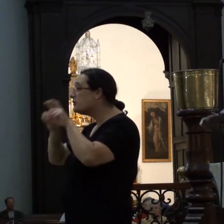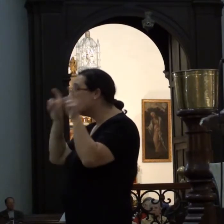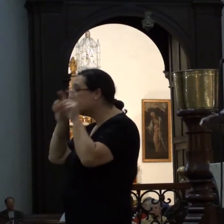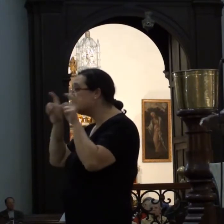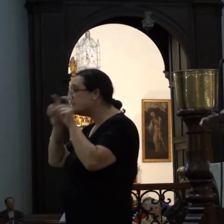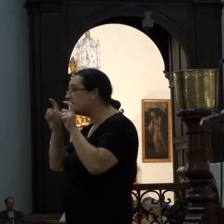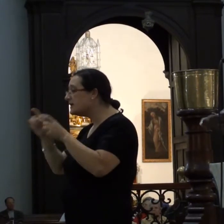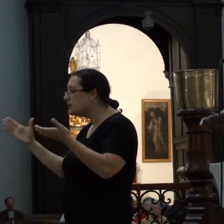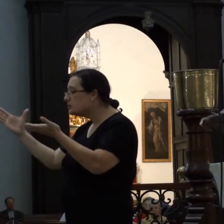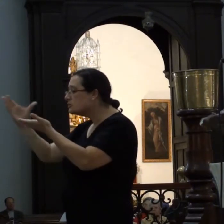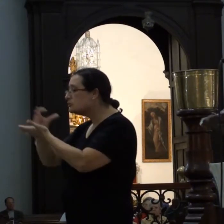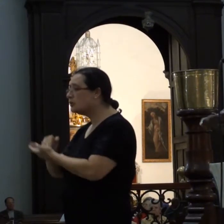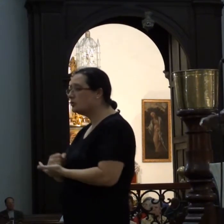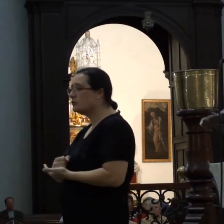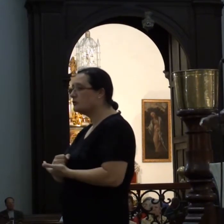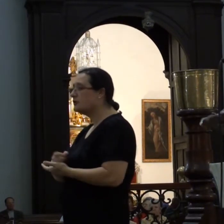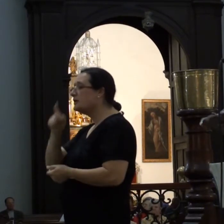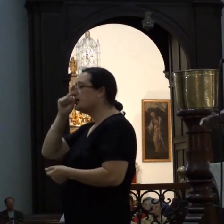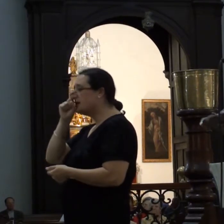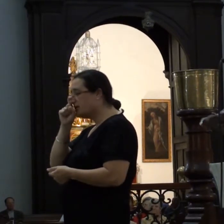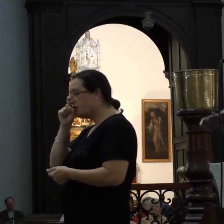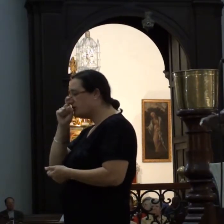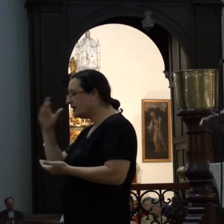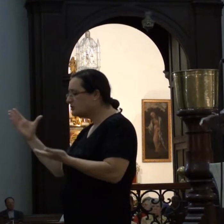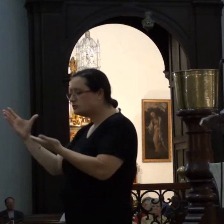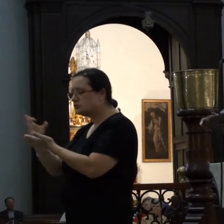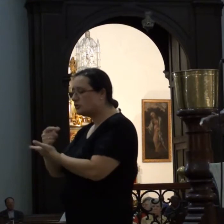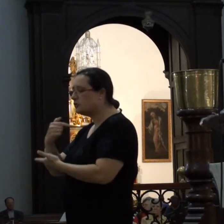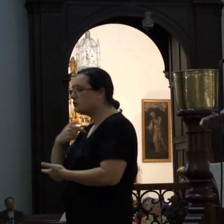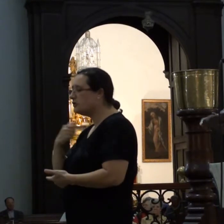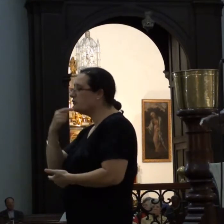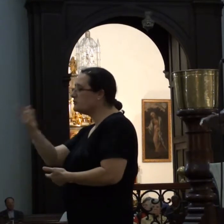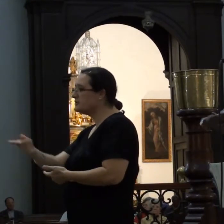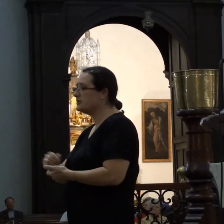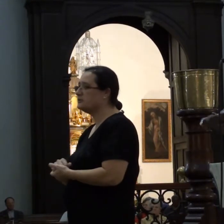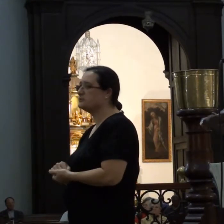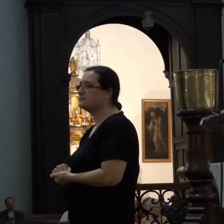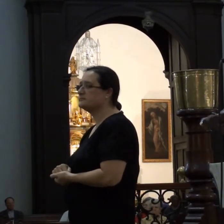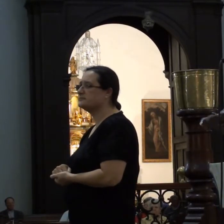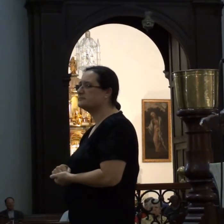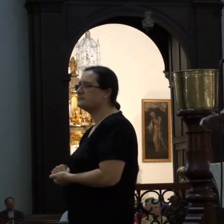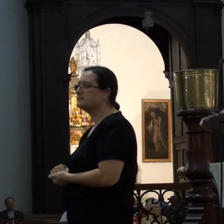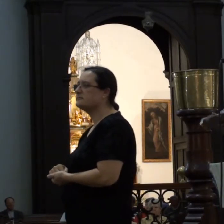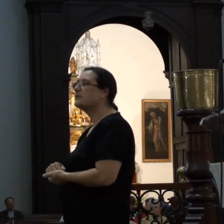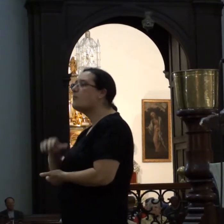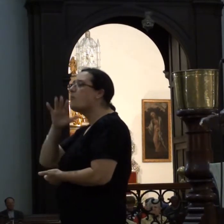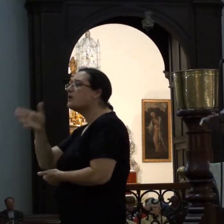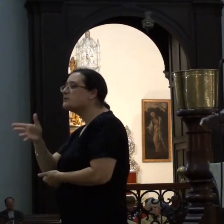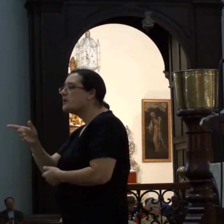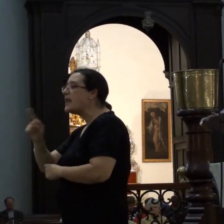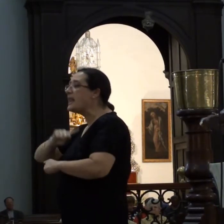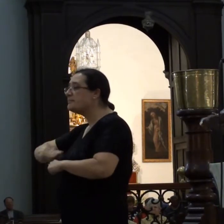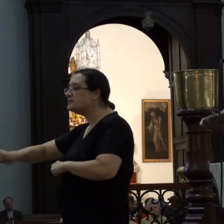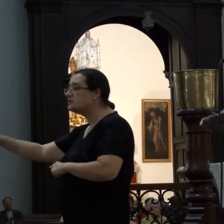todo y os recordará todo lo que yo os he dicho por lo tanto la visión